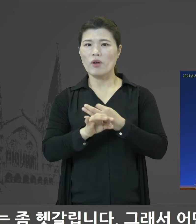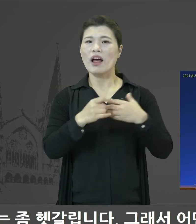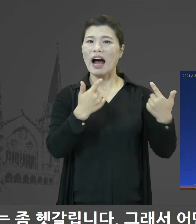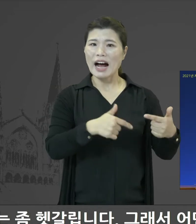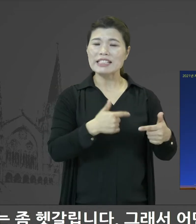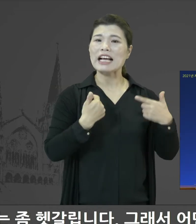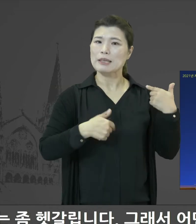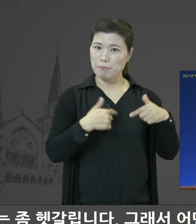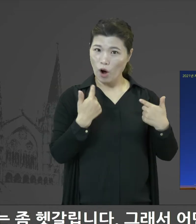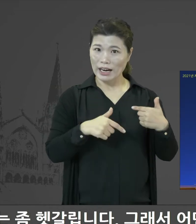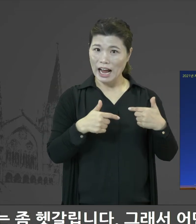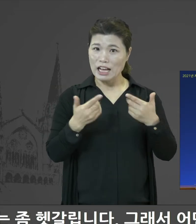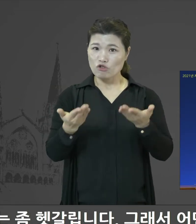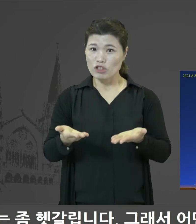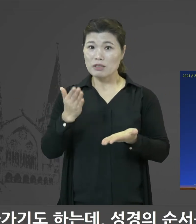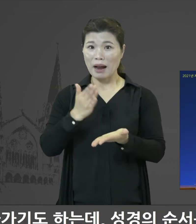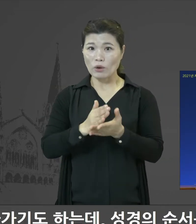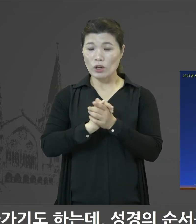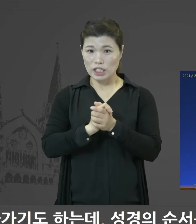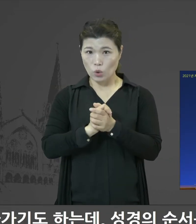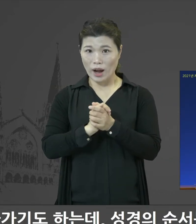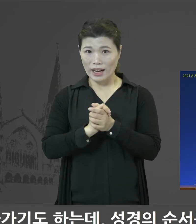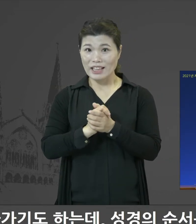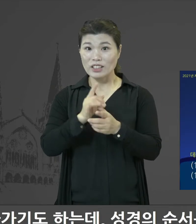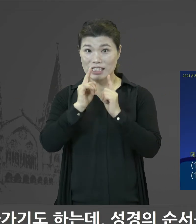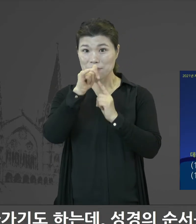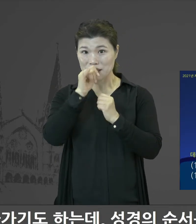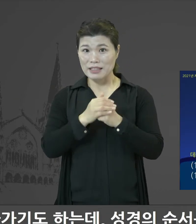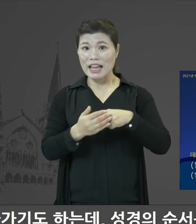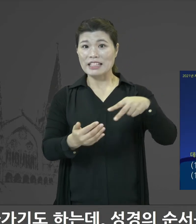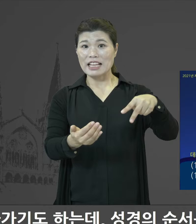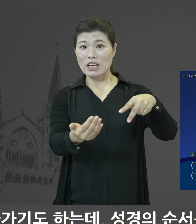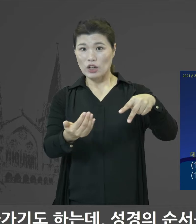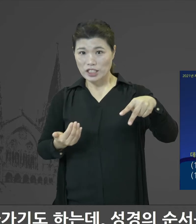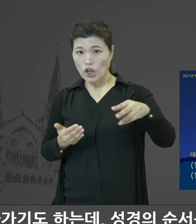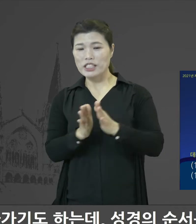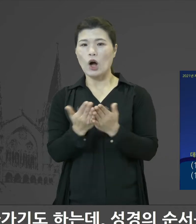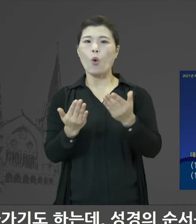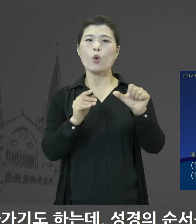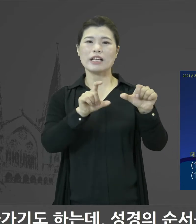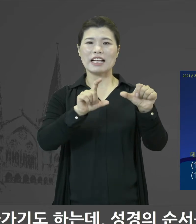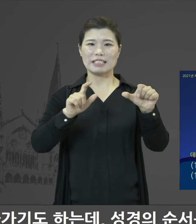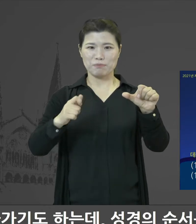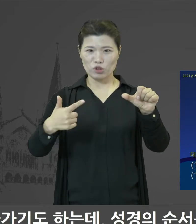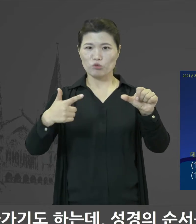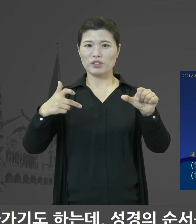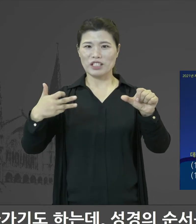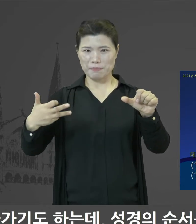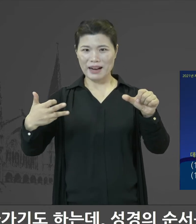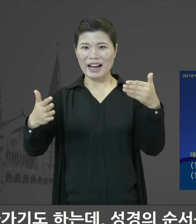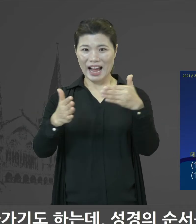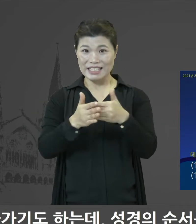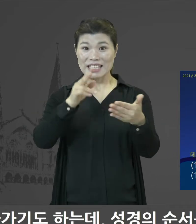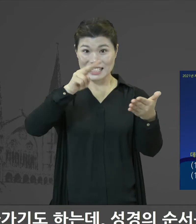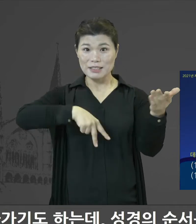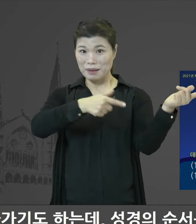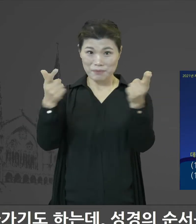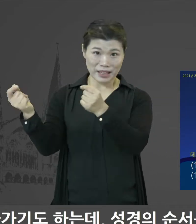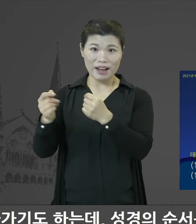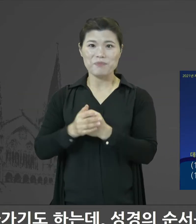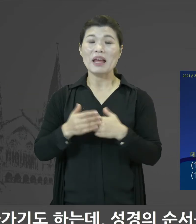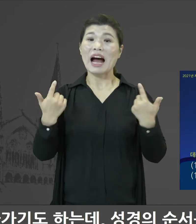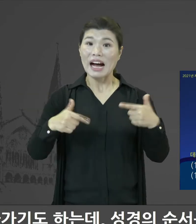감사하라 이렇게 돼 있죠. 한번 성경 보고 갔으면 좋겠습니다. 데살로니가 전서 5장 16절 18절 한번 집중해서 읽으십시다.